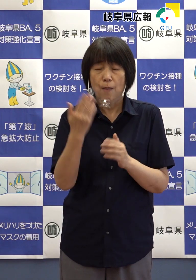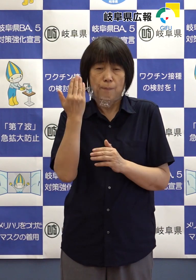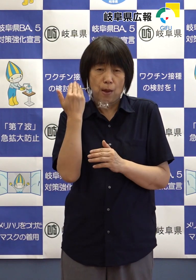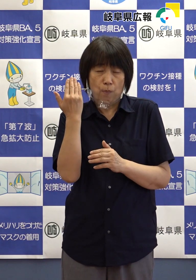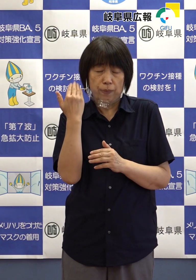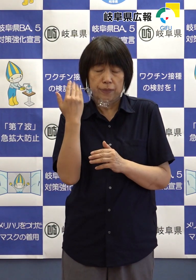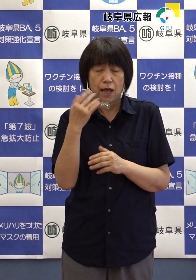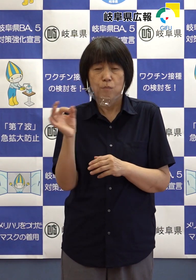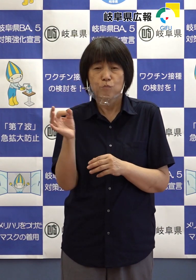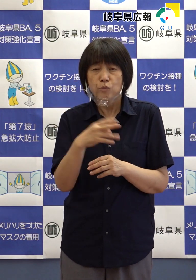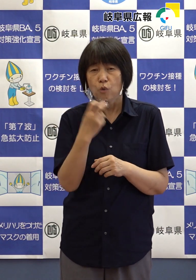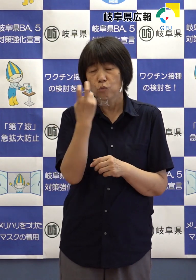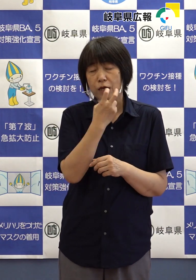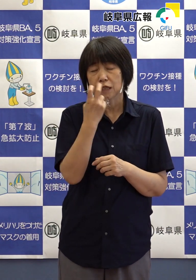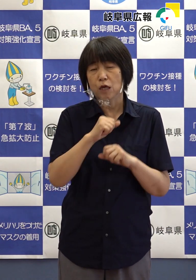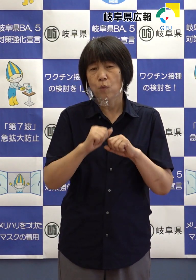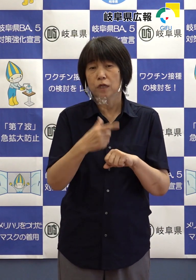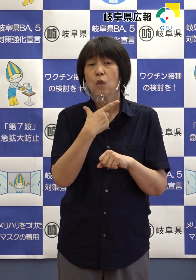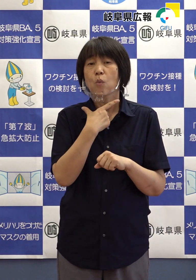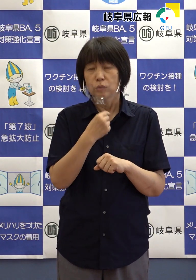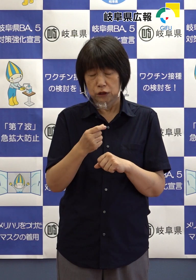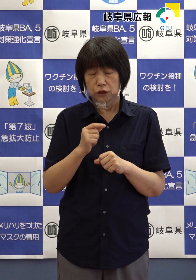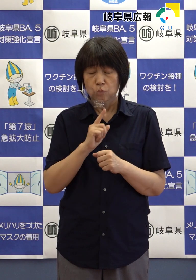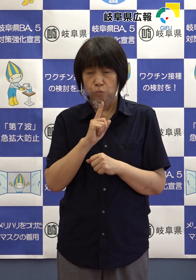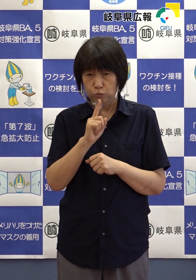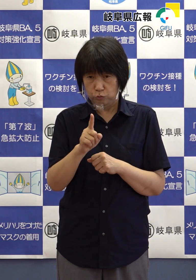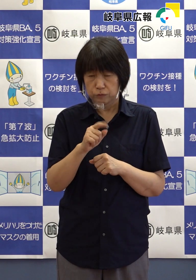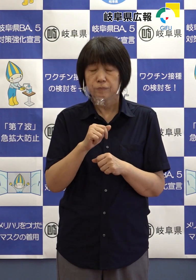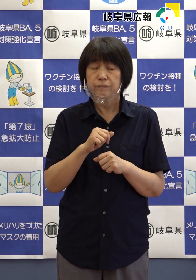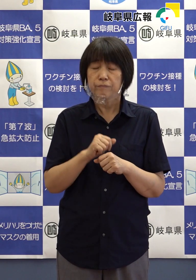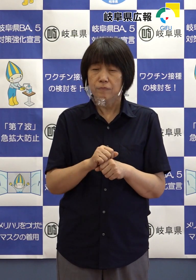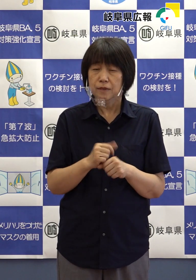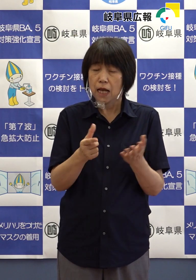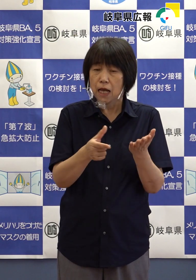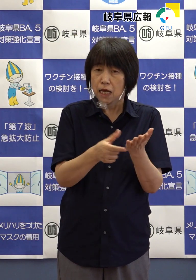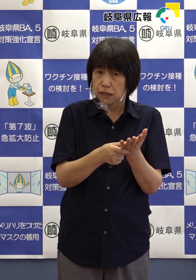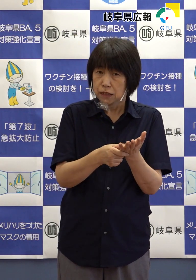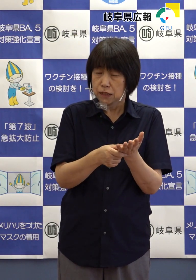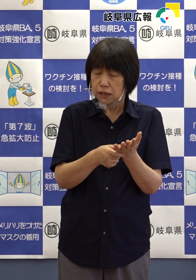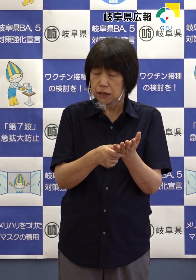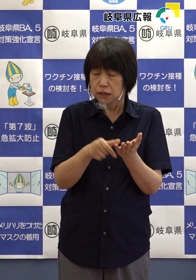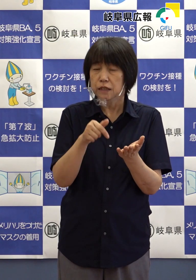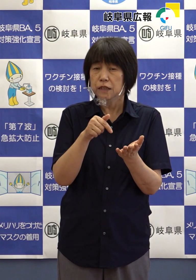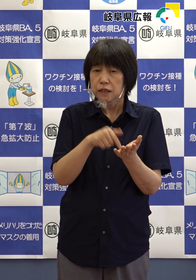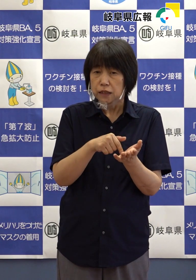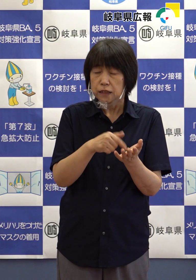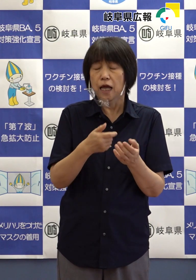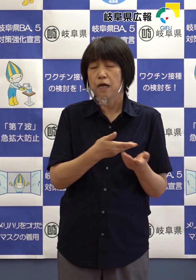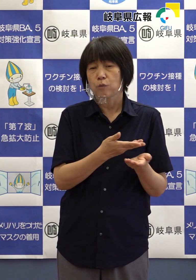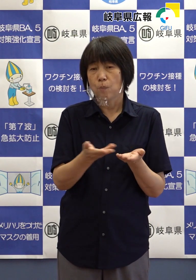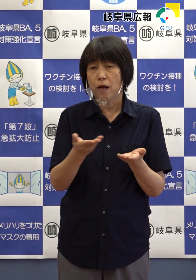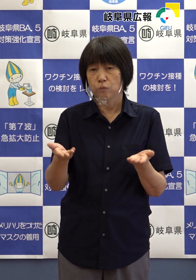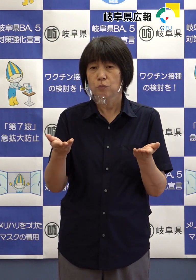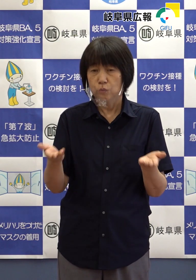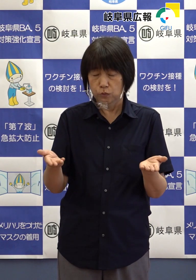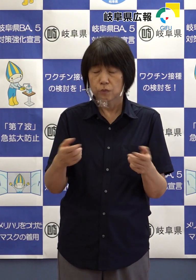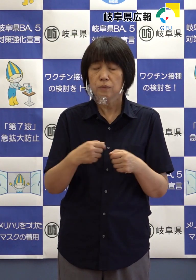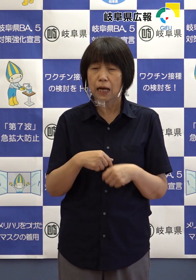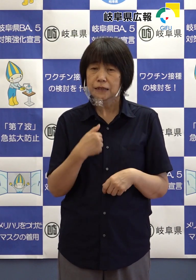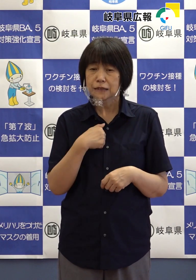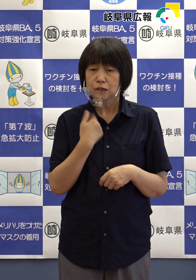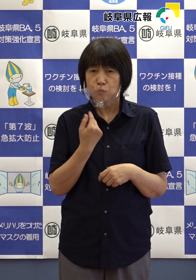んっ理由なんですん無症状でも行動するときに